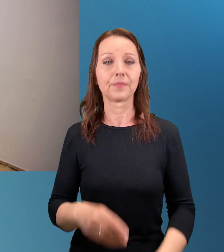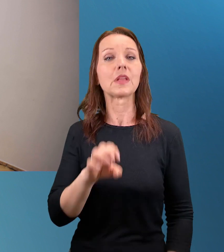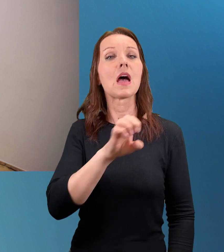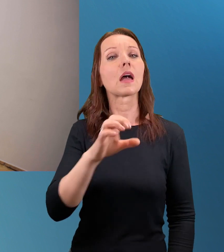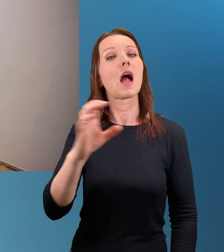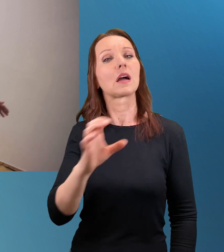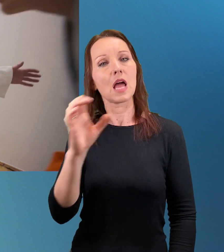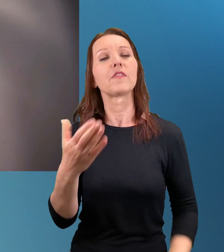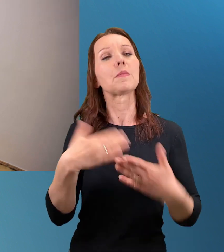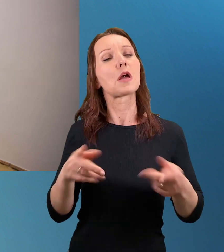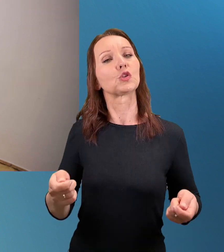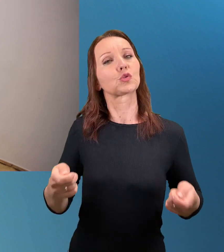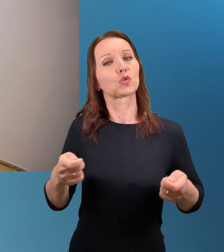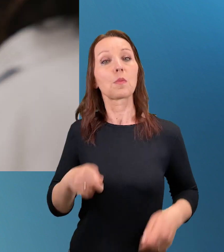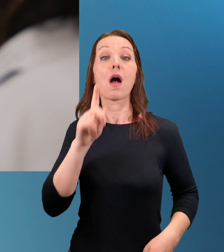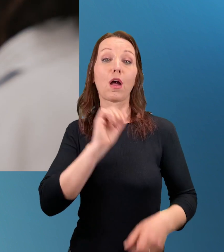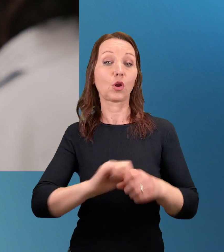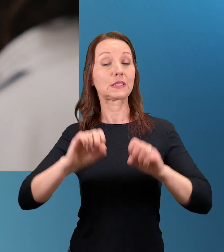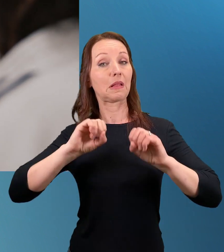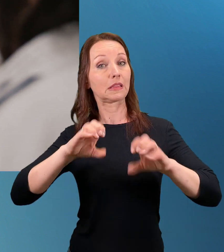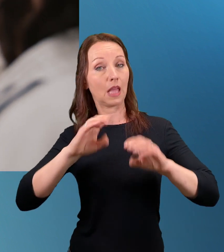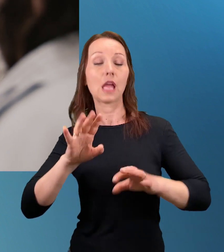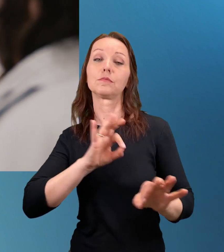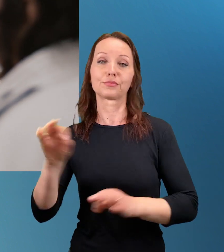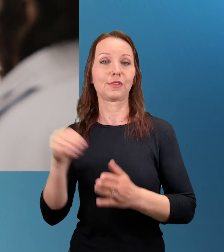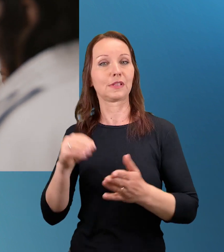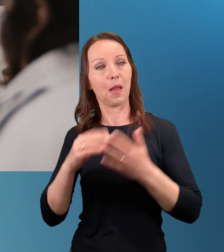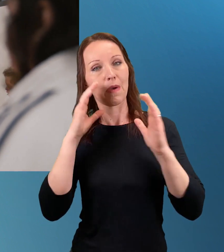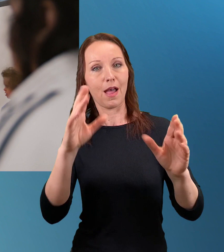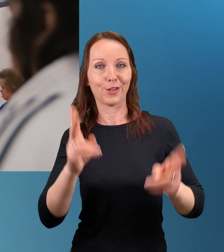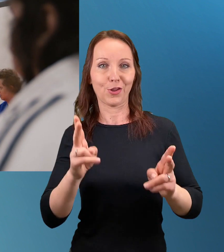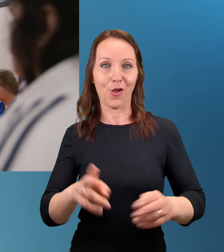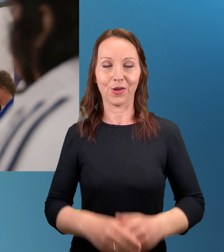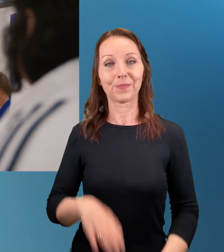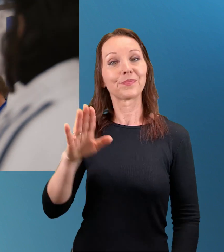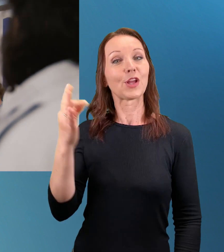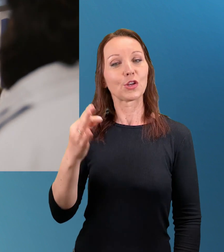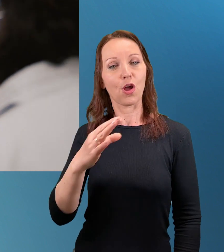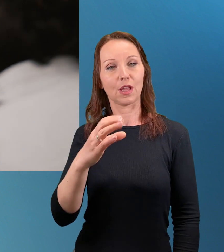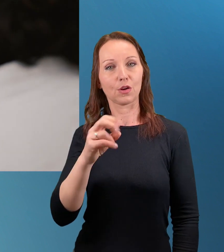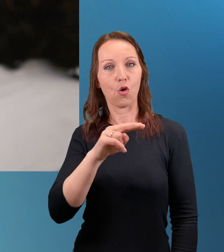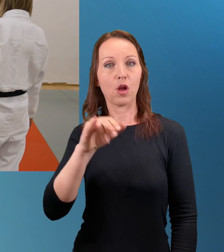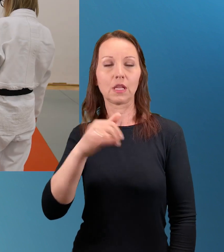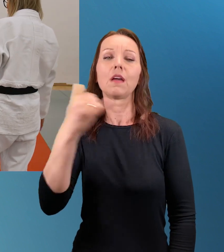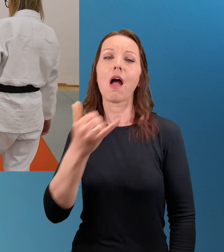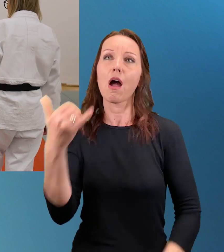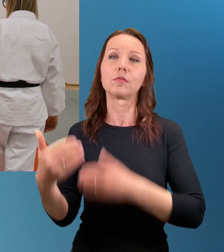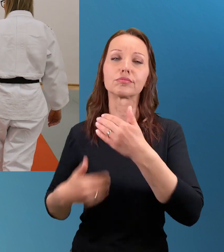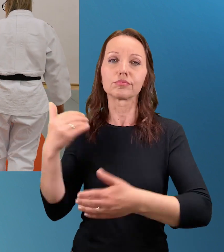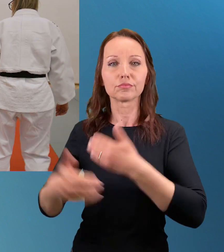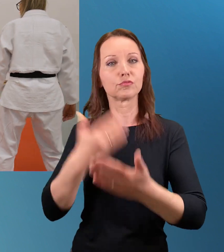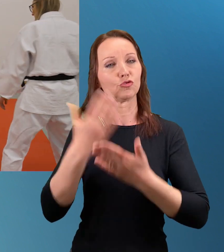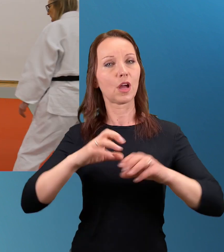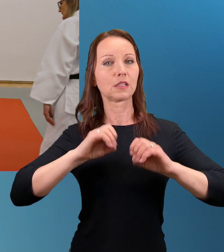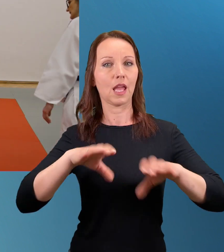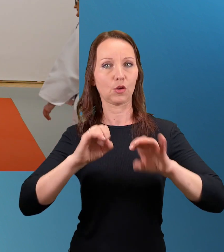Hintergrund gerutscht ist, ist sie bei den Trainingseinheiten noch immer dabei. Tochter Conny leitet seit vielen Jahren an und kann die Entwicklungen